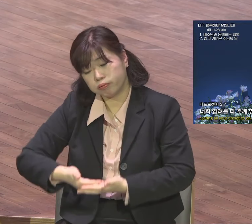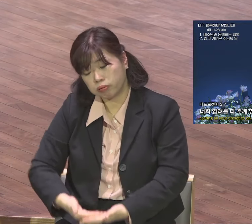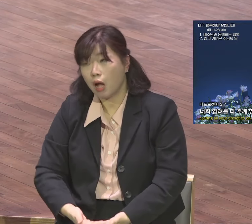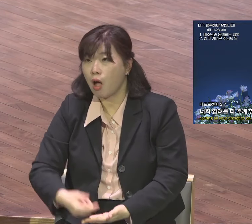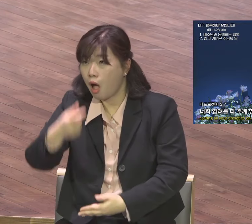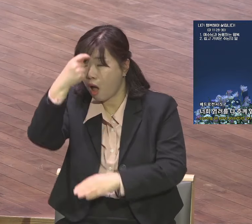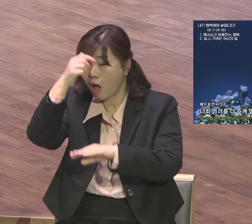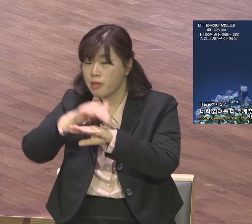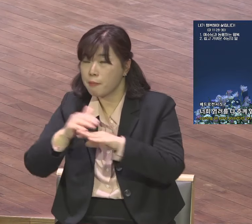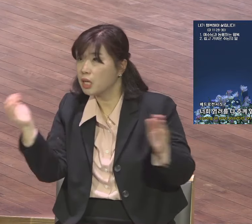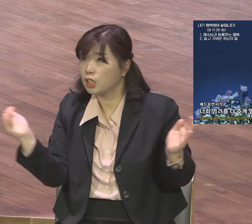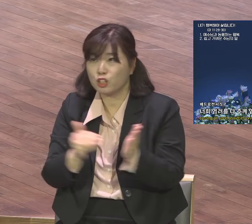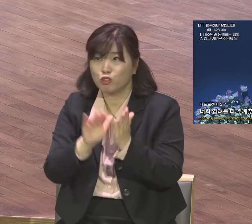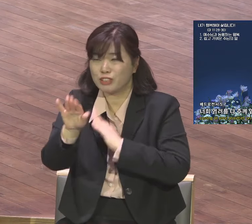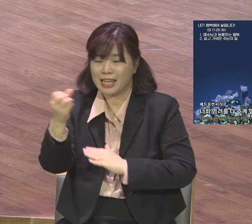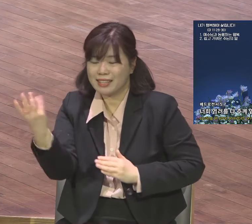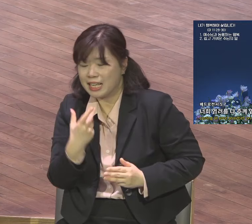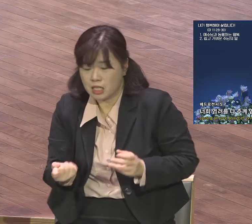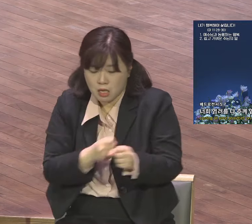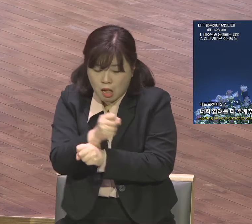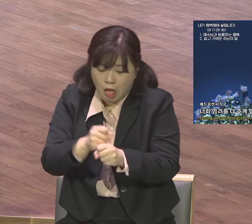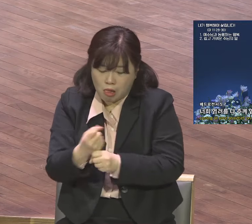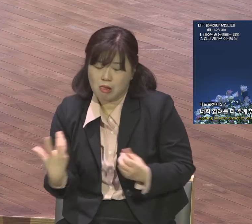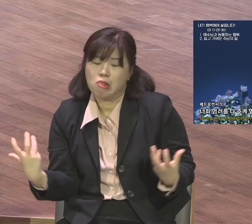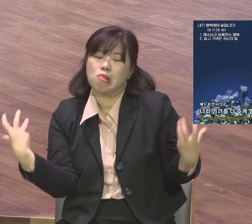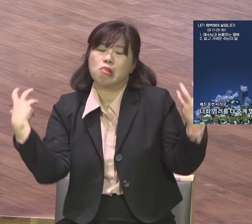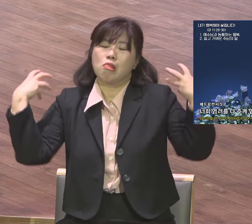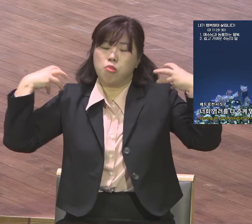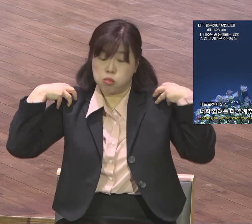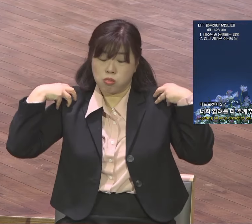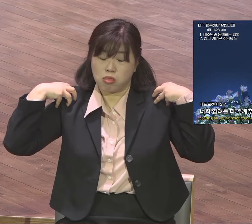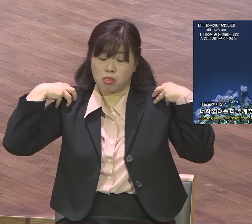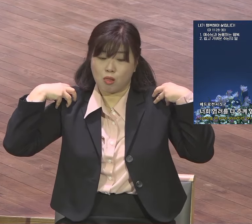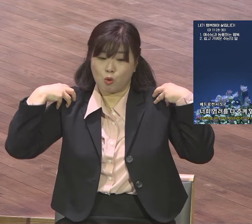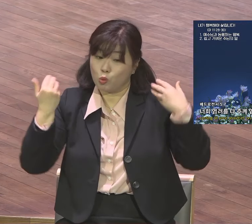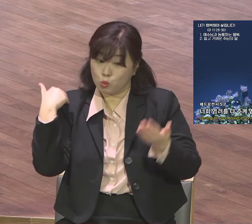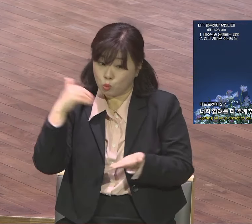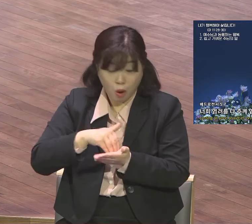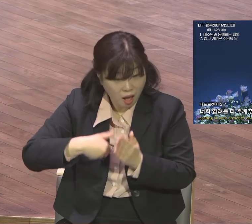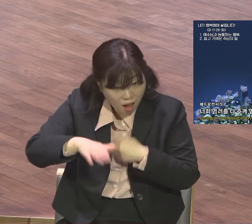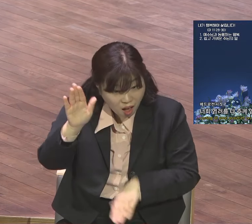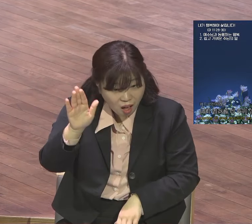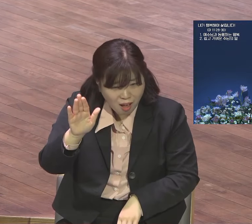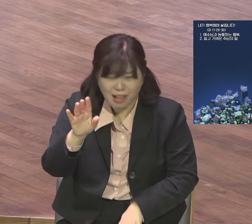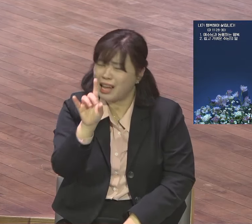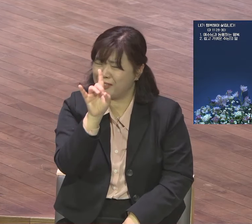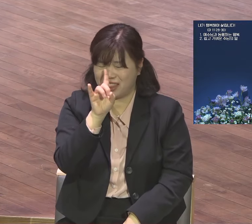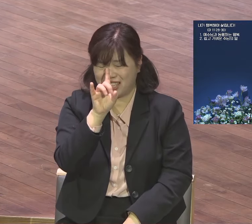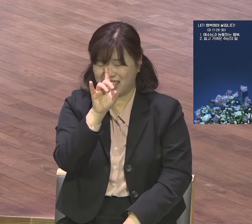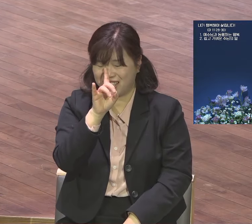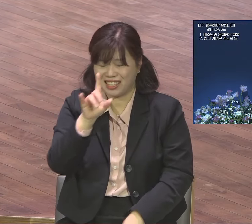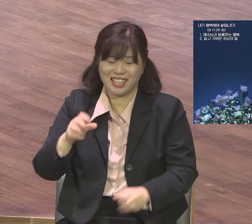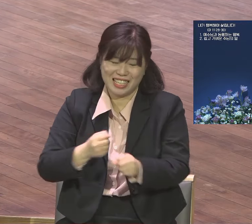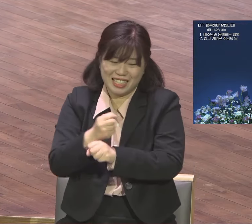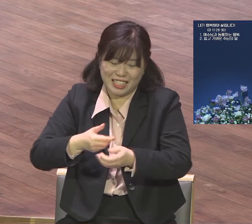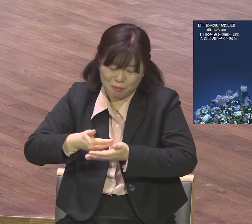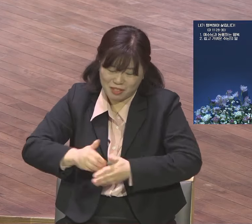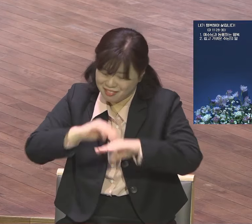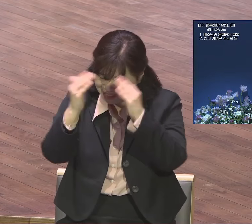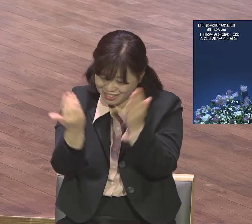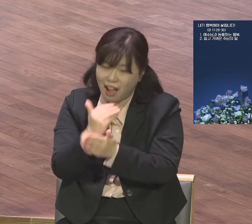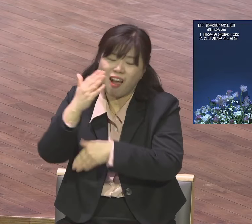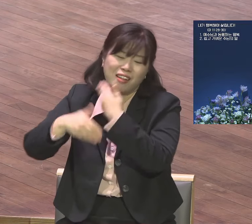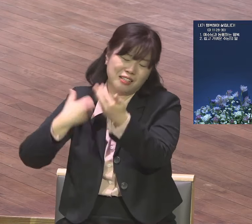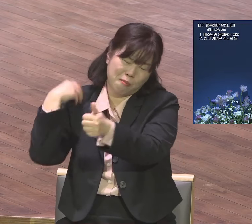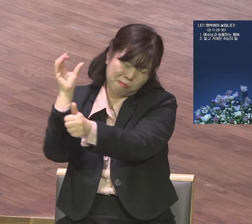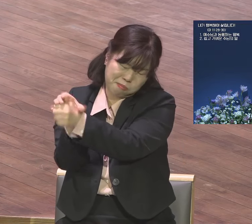다 주께 맡기라. 이는 그가 너희를 돌보심이라. 다 주께 맡기라. 하나도